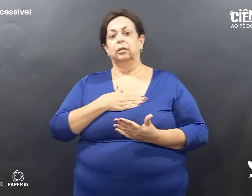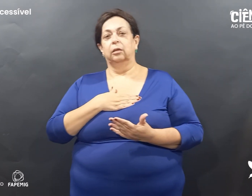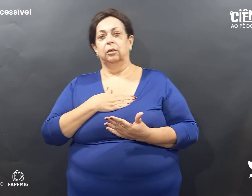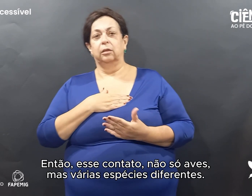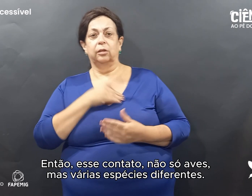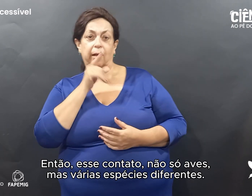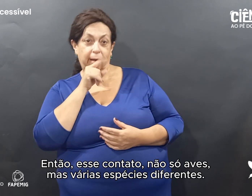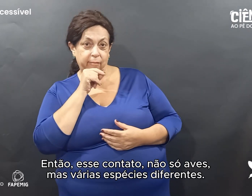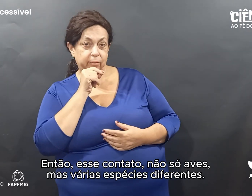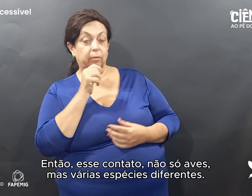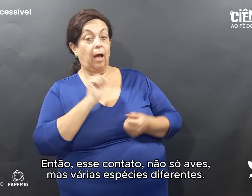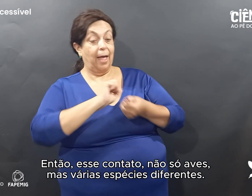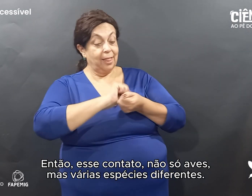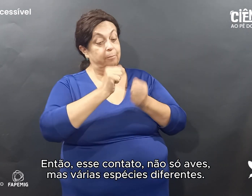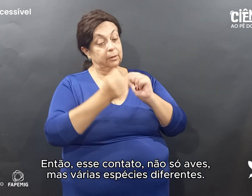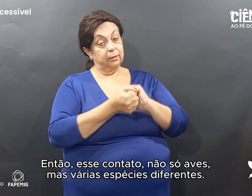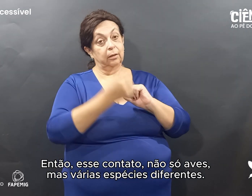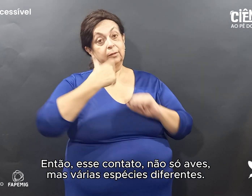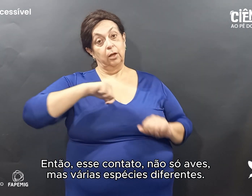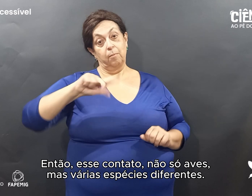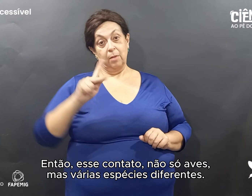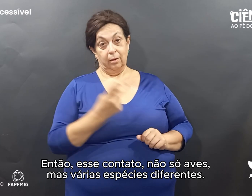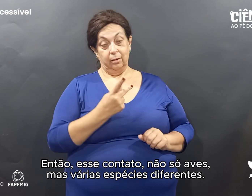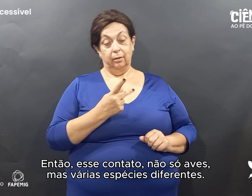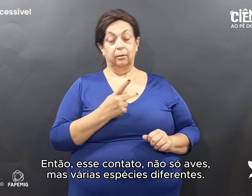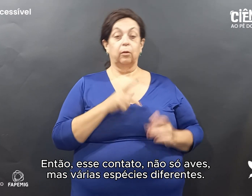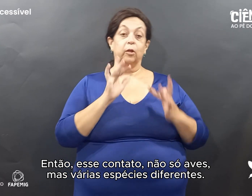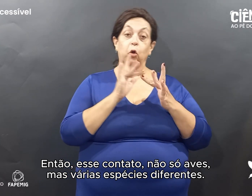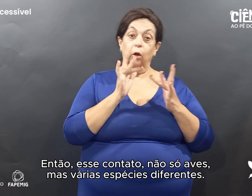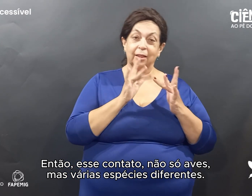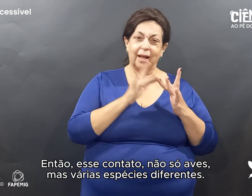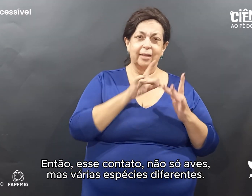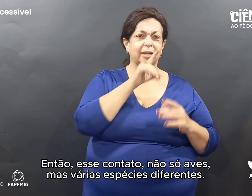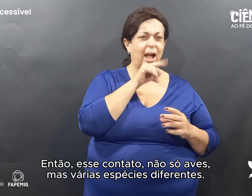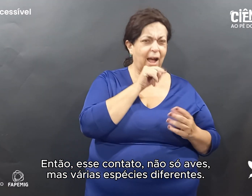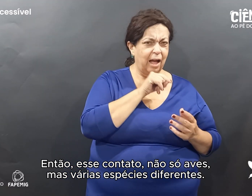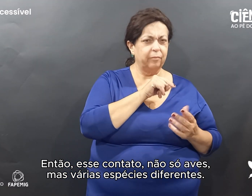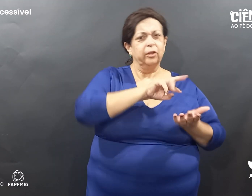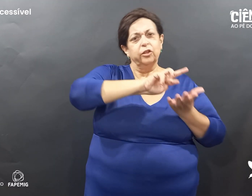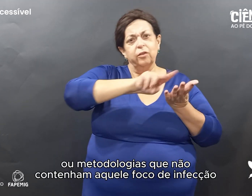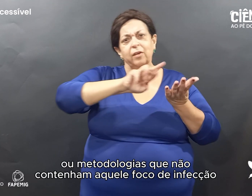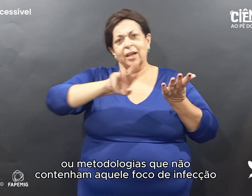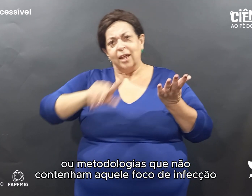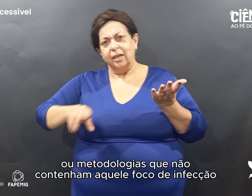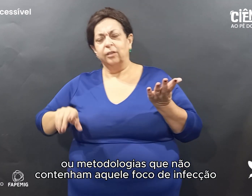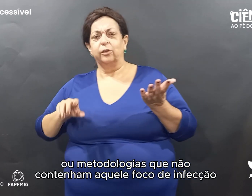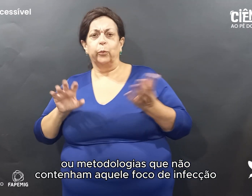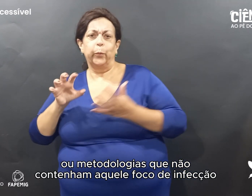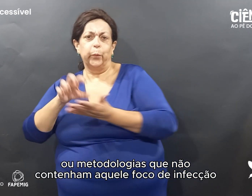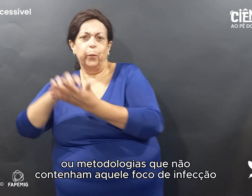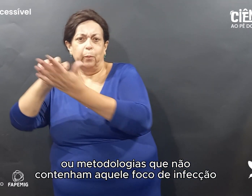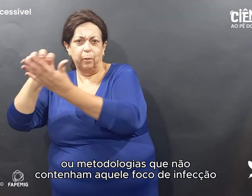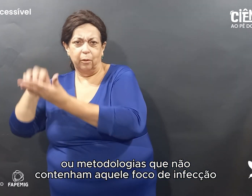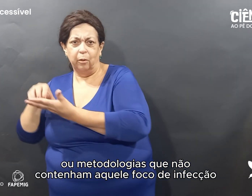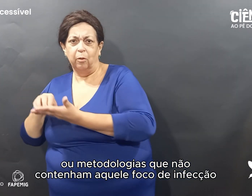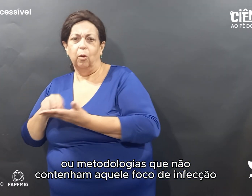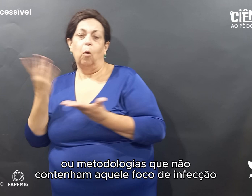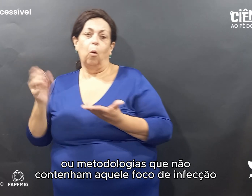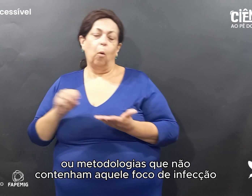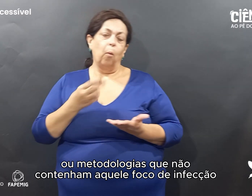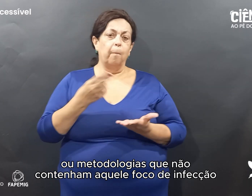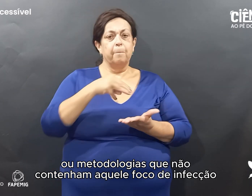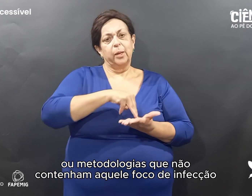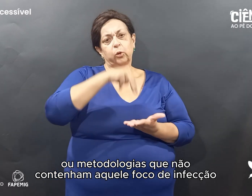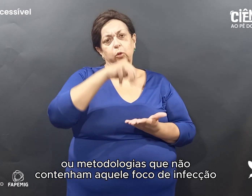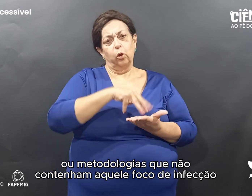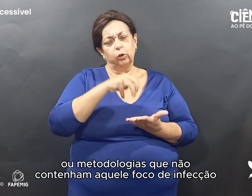humanos. Então, esse contato, não só aves, mas várias espécies diferentes, ou metodologias que não